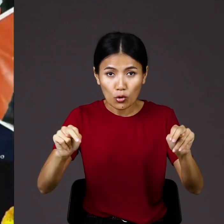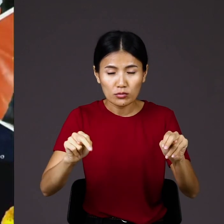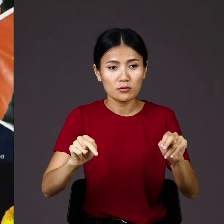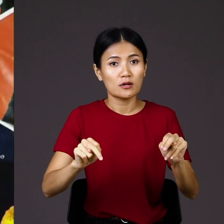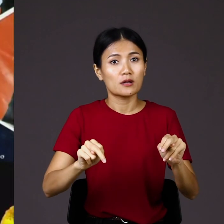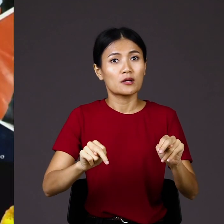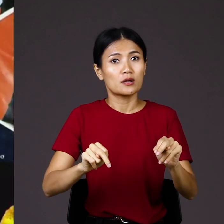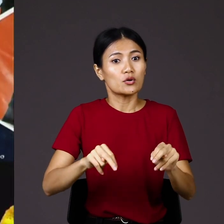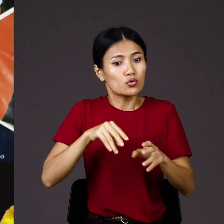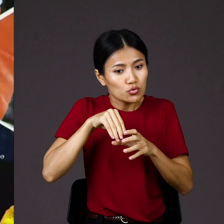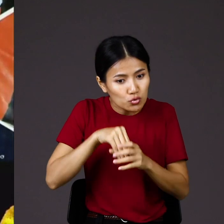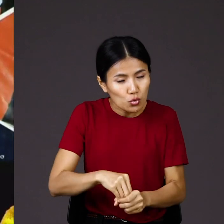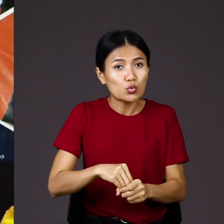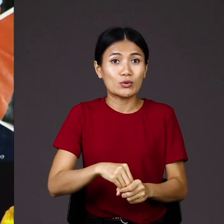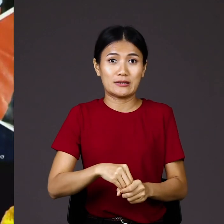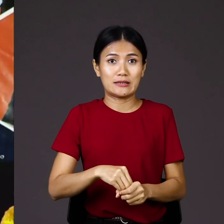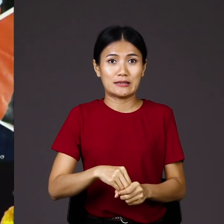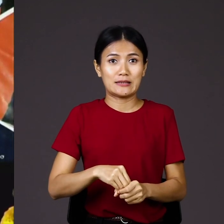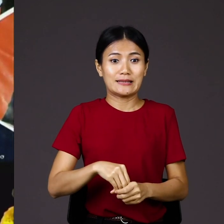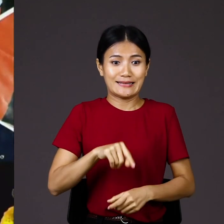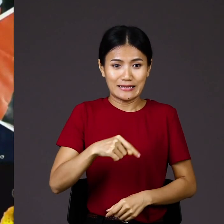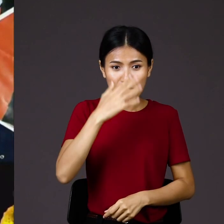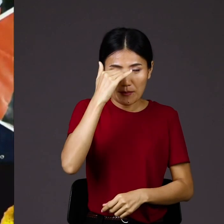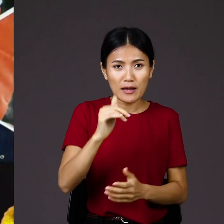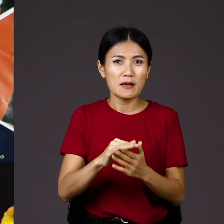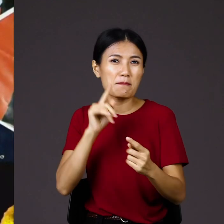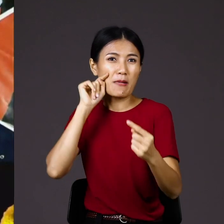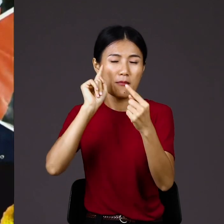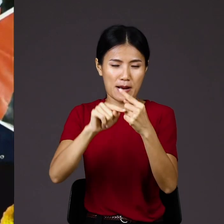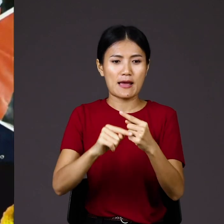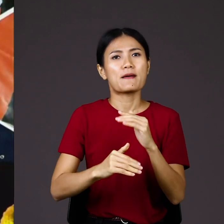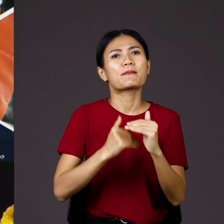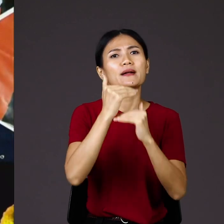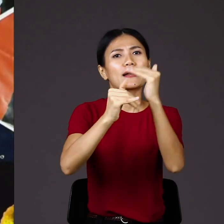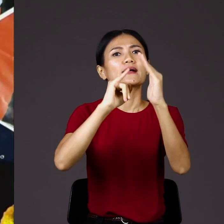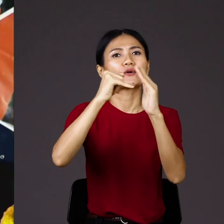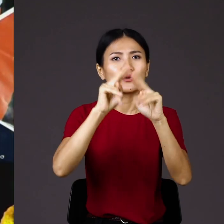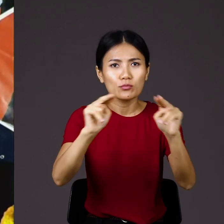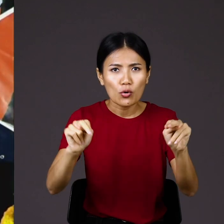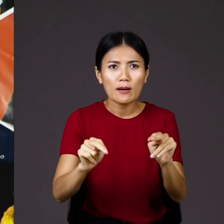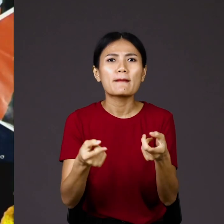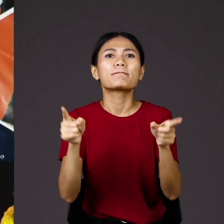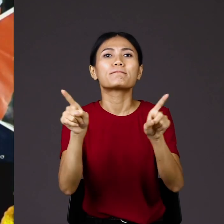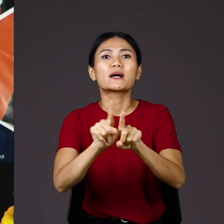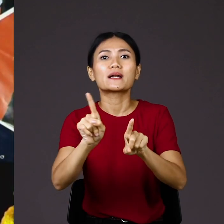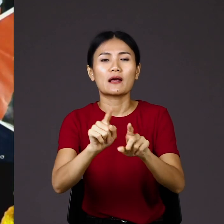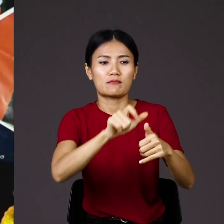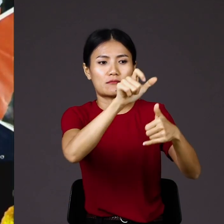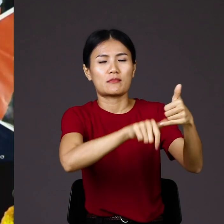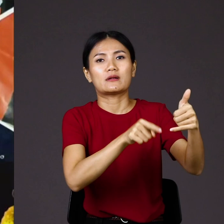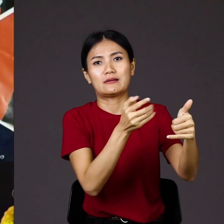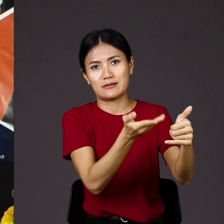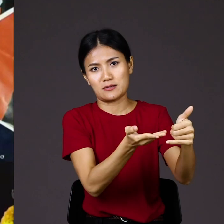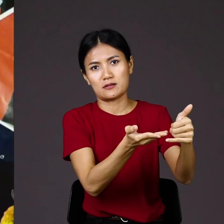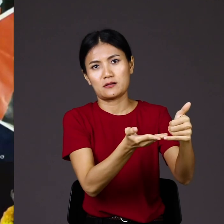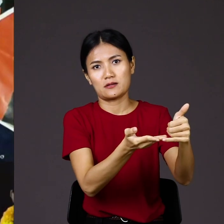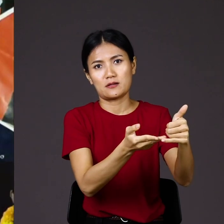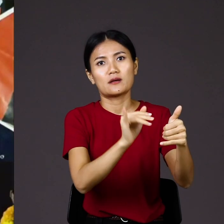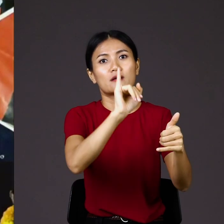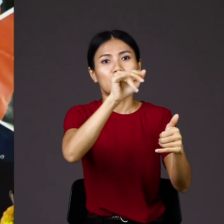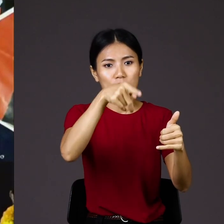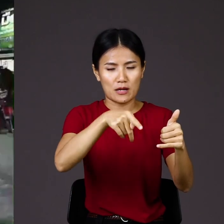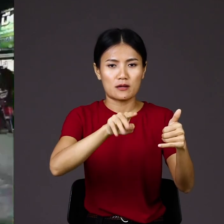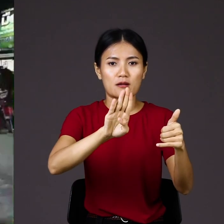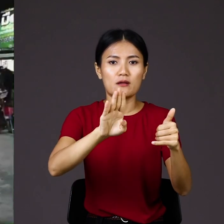นี่เรียนที่นี่มีความหวังที่จะพัฒนานนทบุรีให้ดีกว่านี้แบบไพบูลย์กิจวรวุฒิ